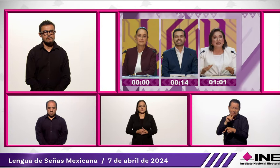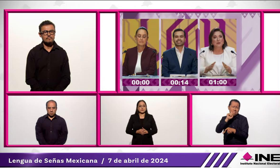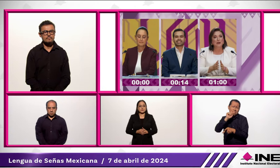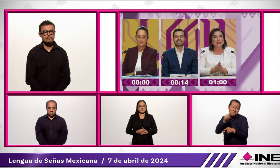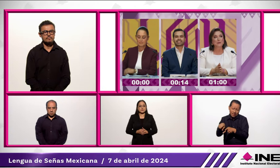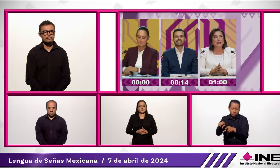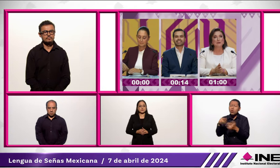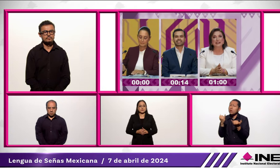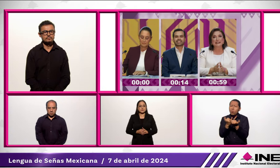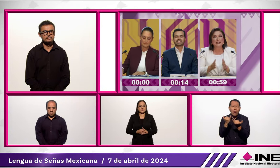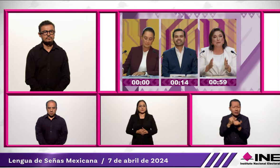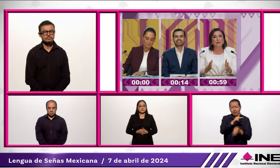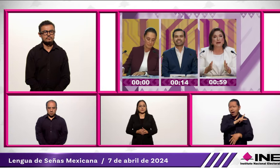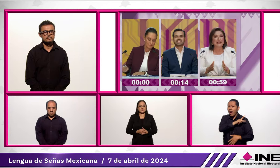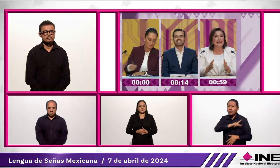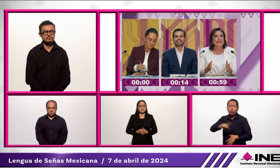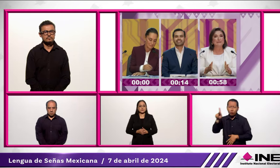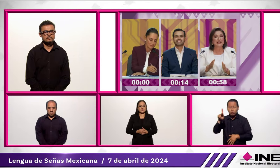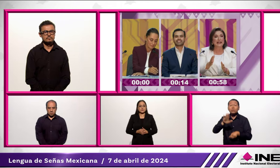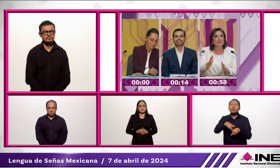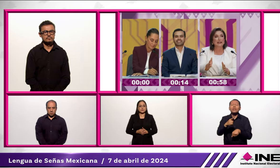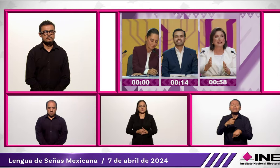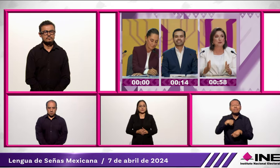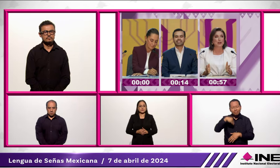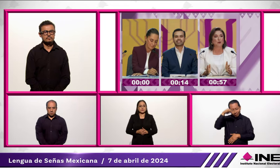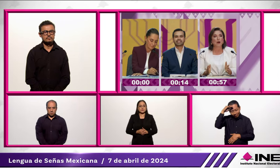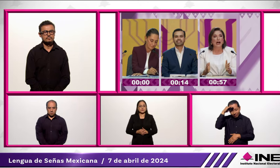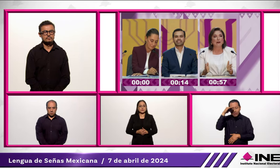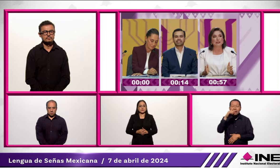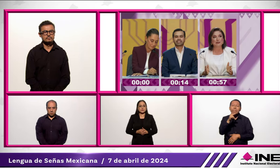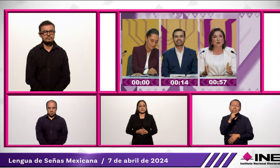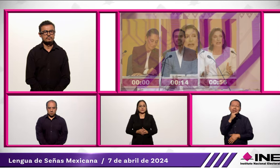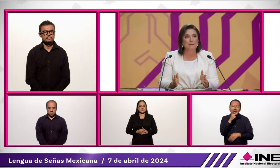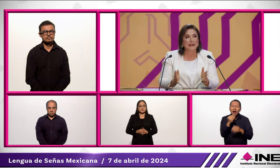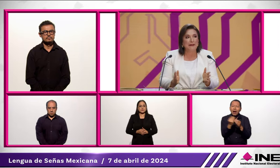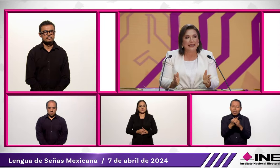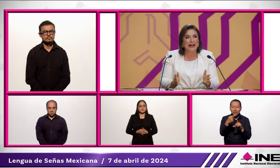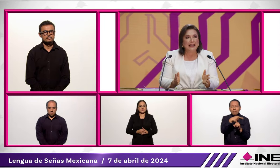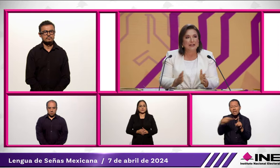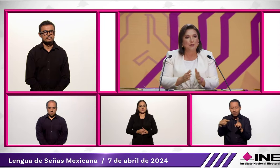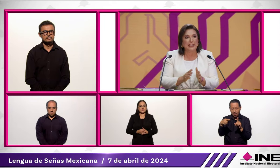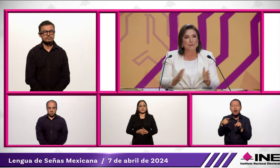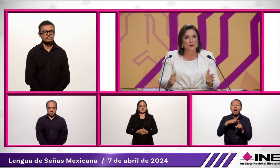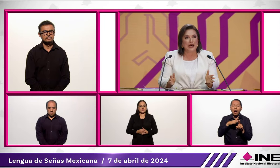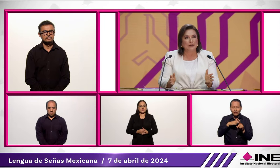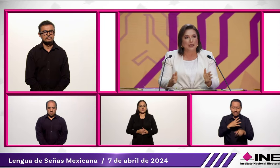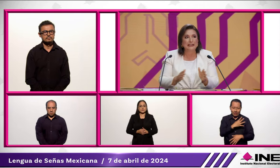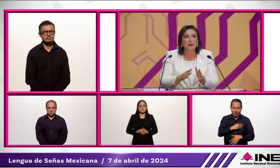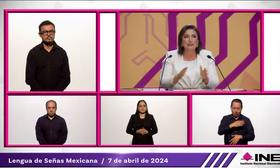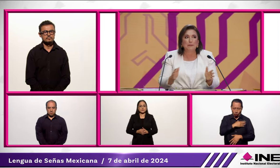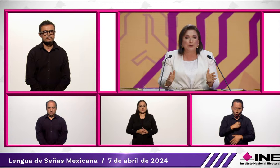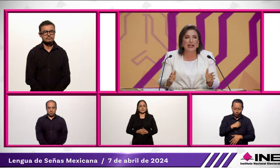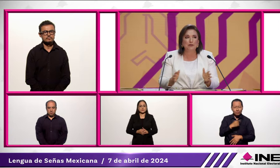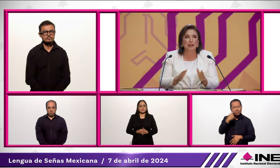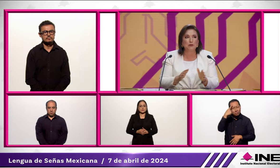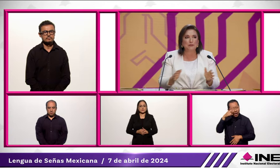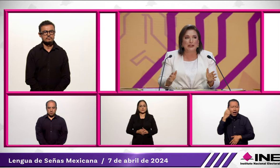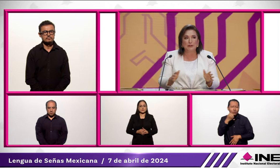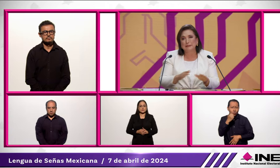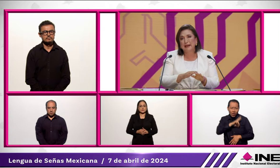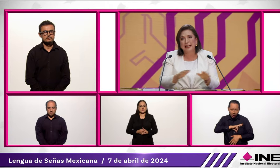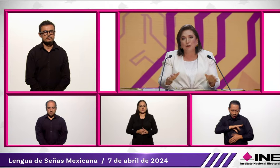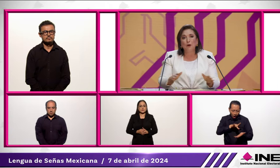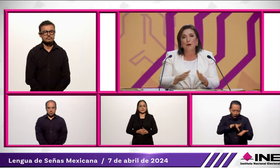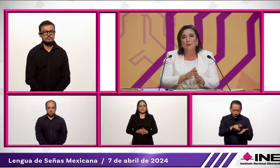universal. Porque no podemos decir que un papá de clase media que manda a su hijo a una escuela privada, no hay que apoyarlo. Así como se apoya a los